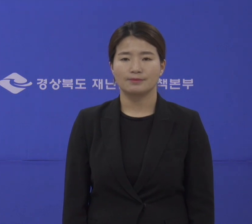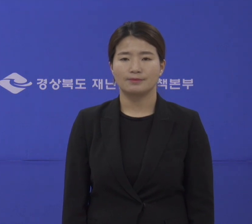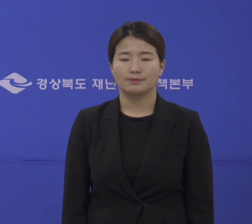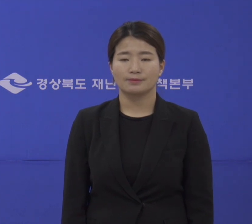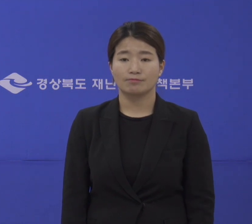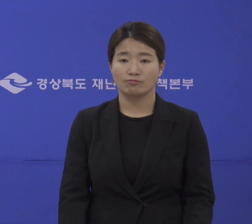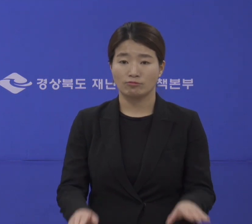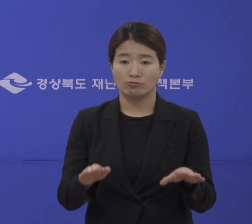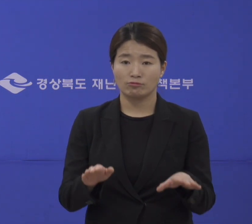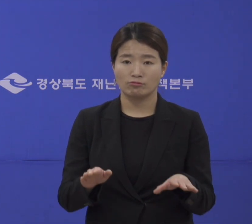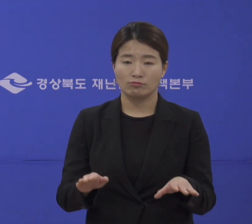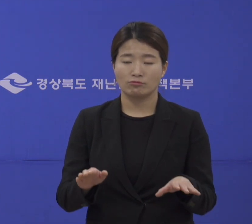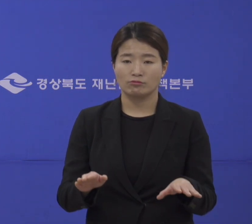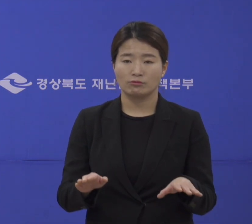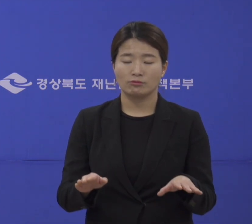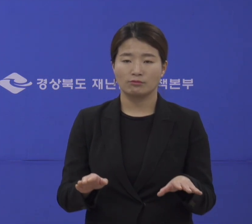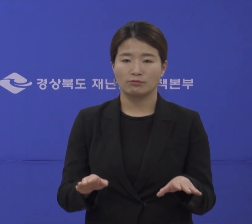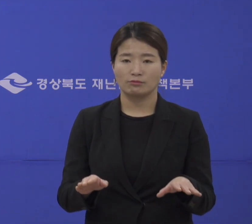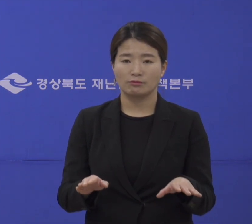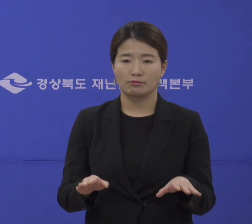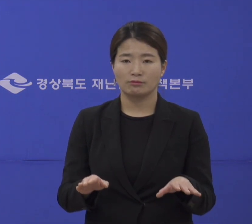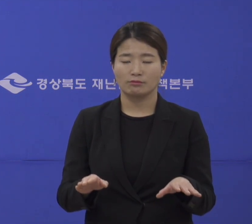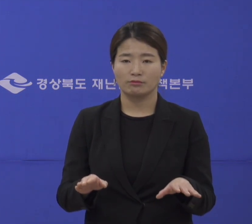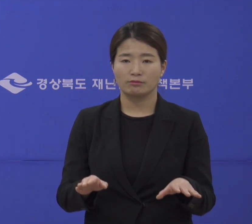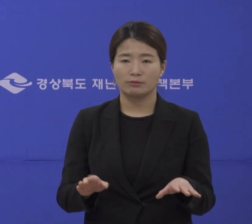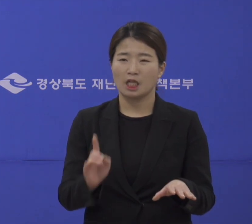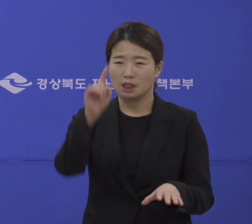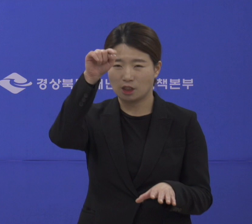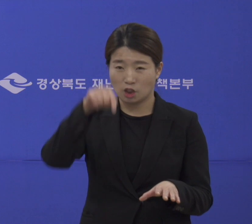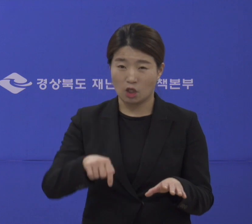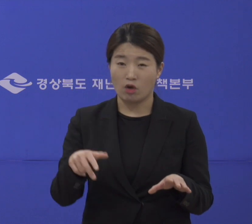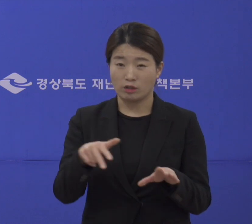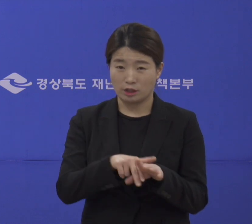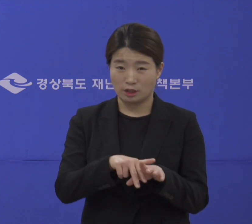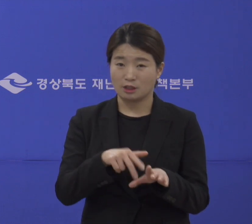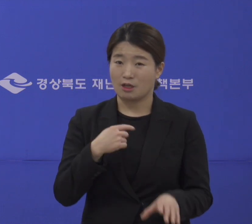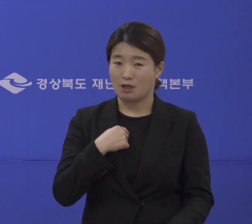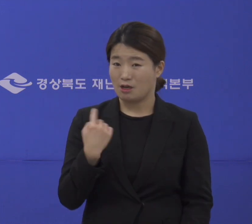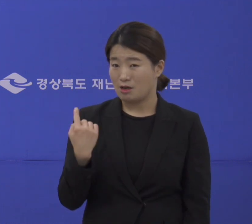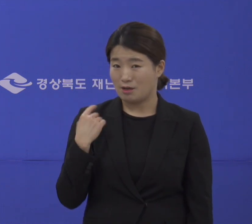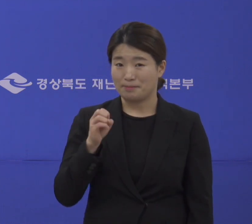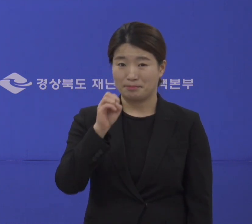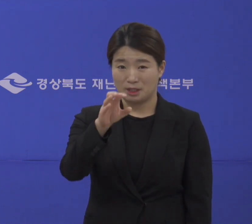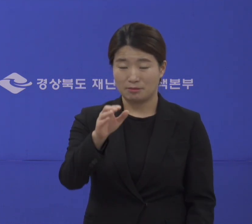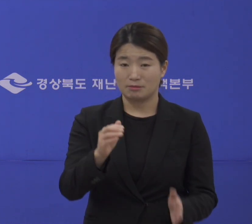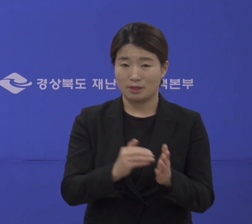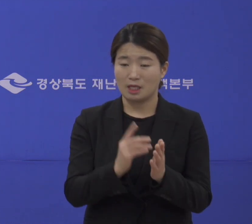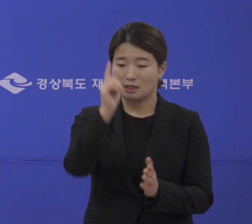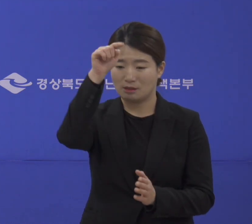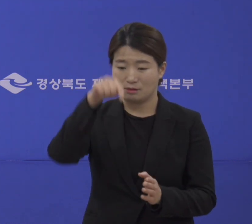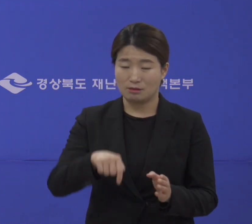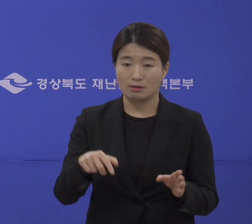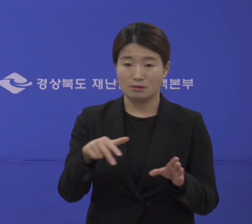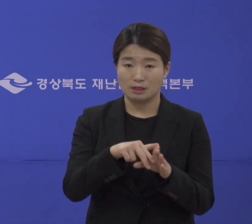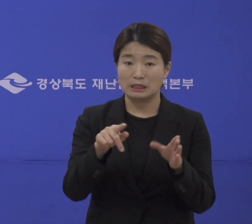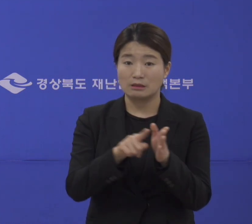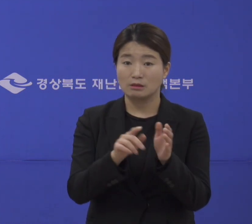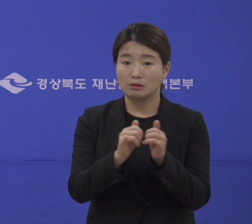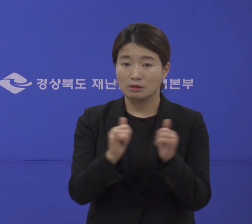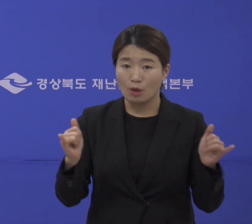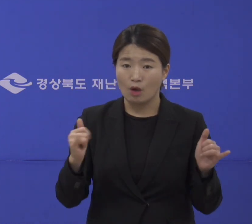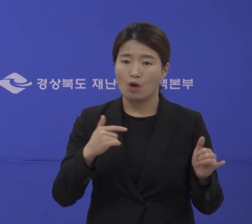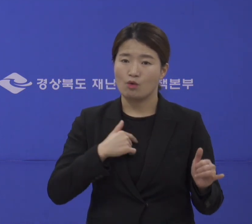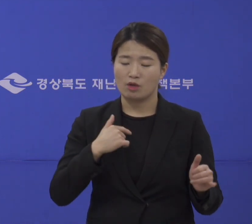그래서 오늘은 이 신천지 어제 말씀드린 대로 신천지 신도에 대해서는 우리 도에서는